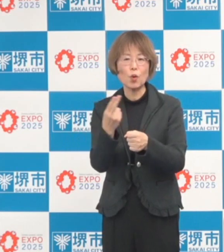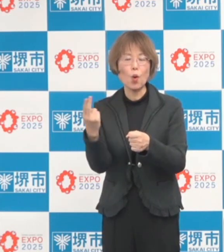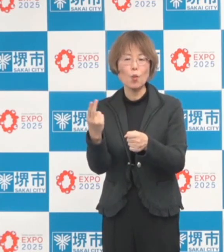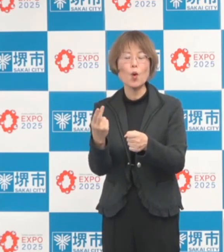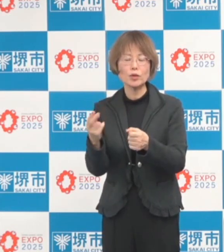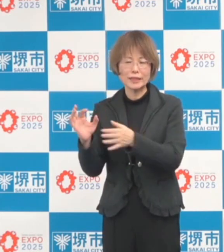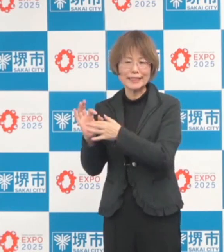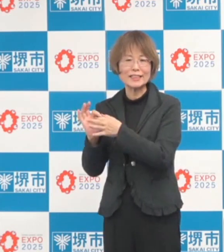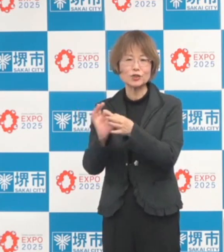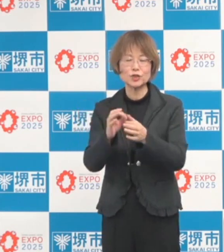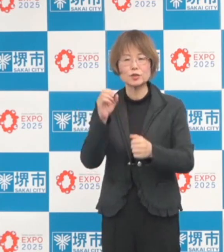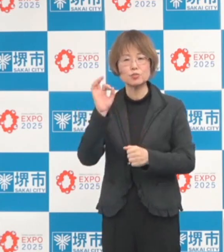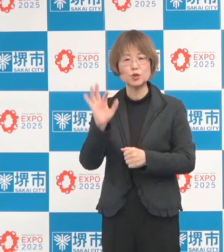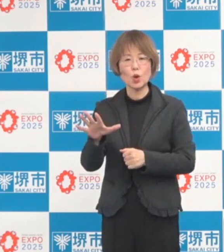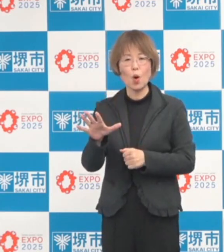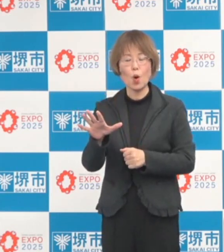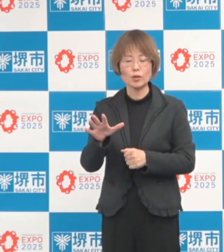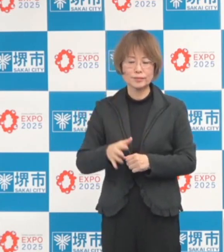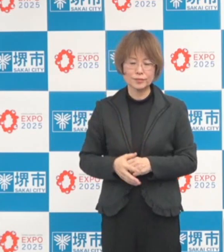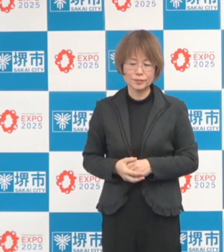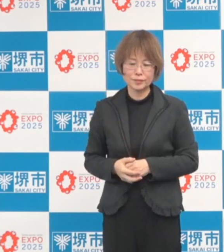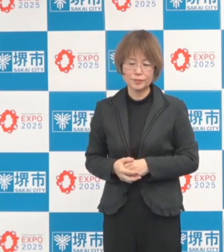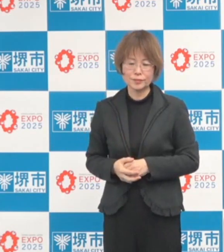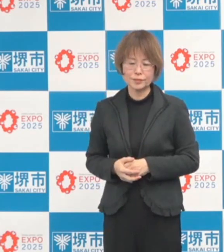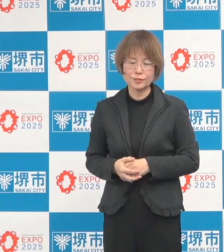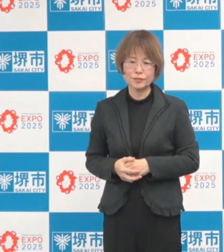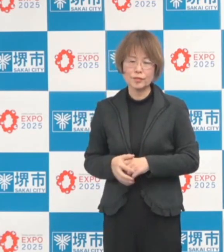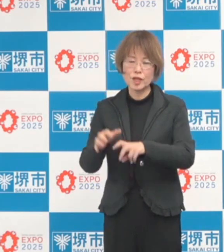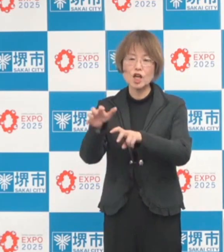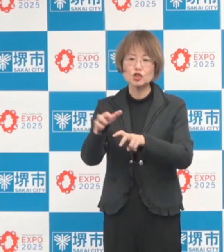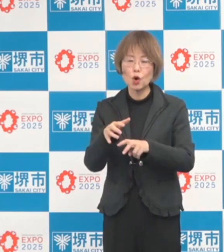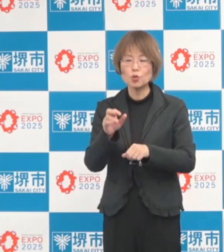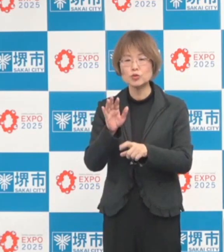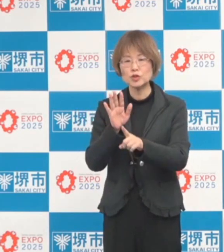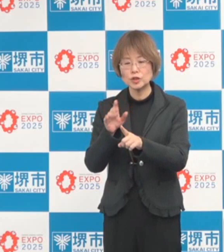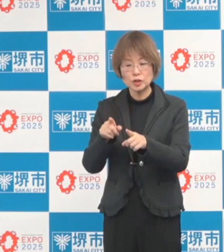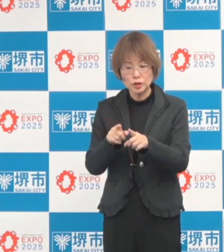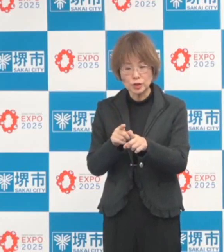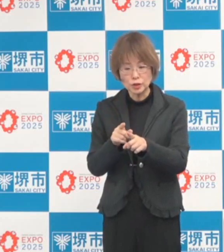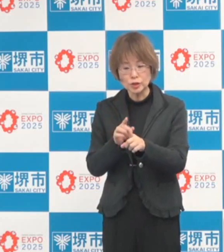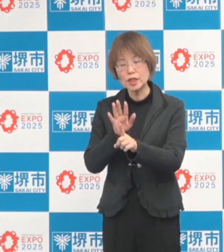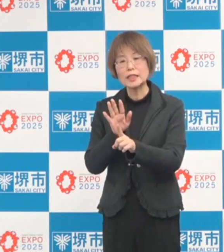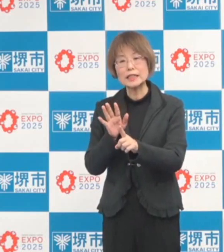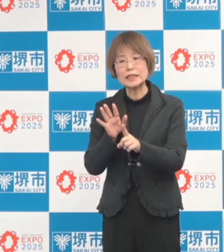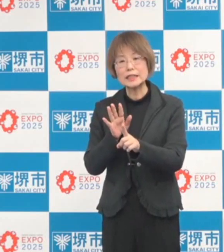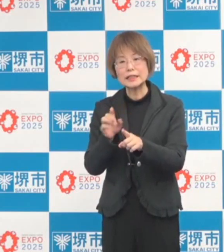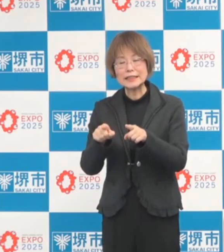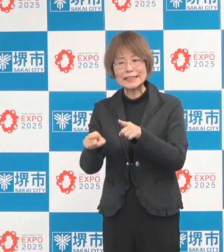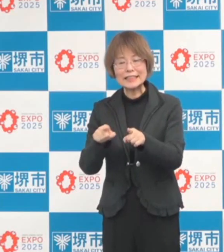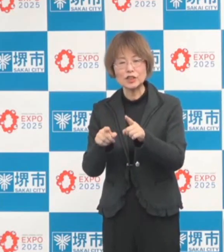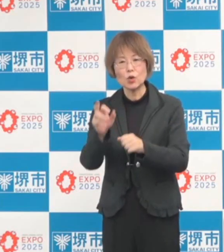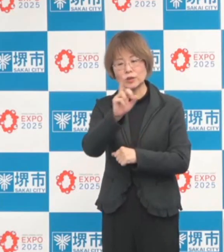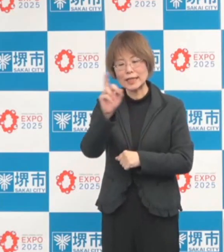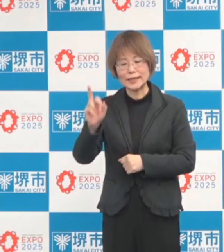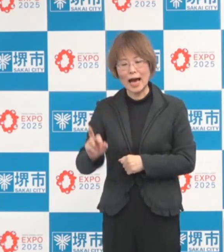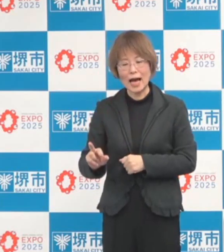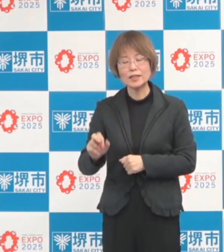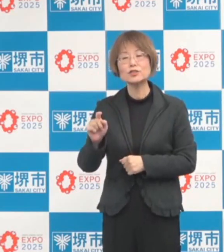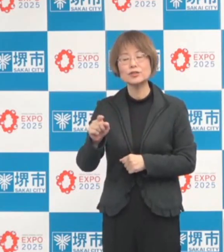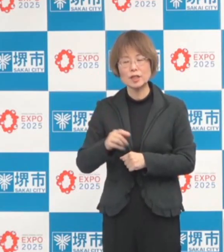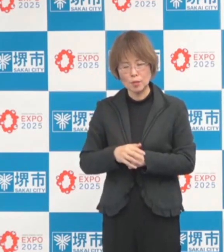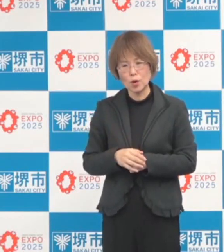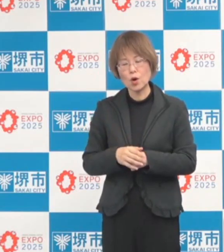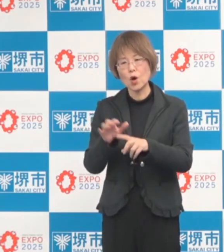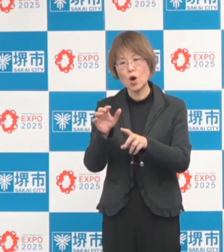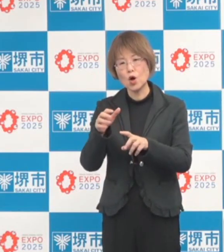償といたします。そして動物指導センターにつきましては、動物愛護の普及啓発等を進